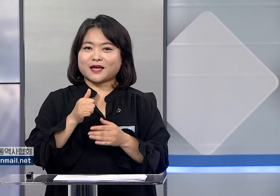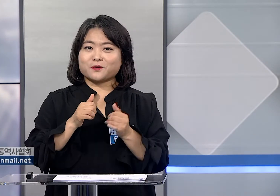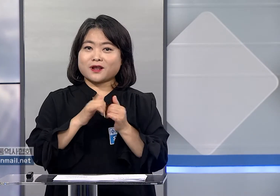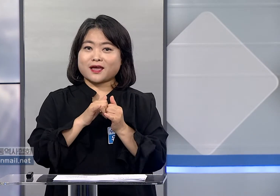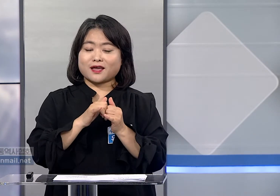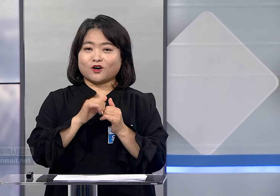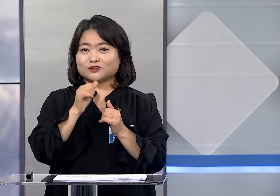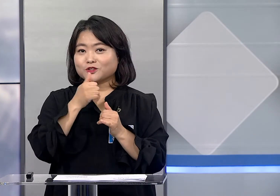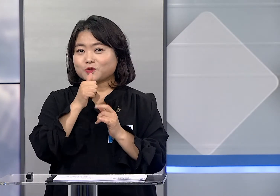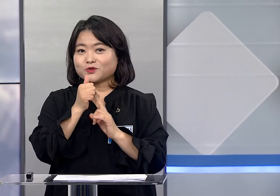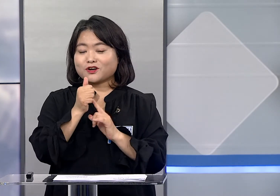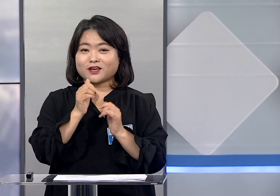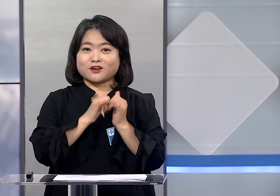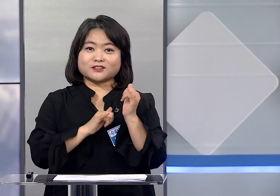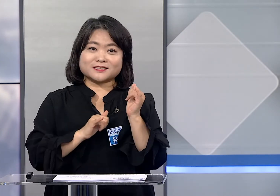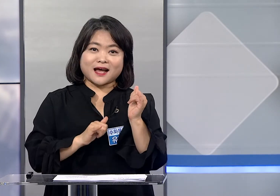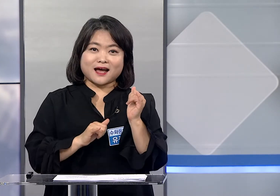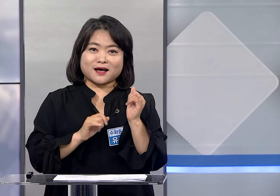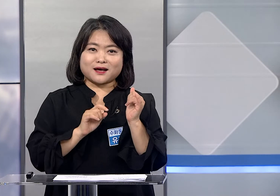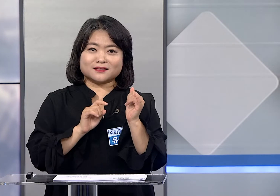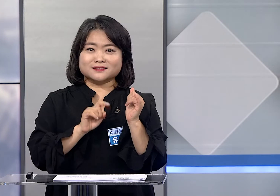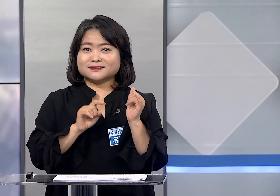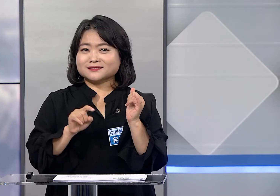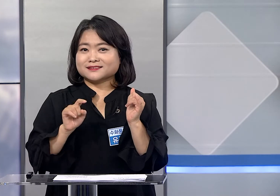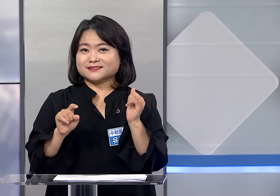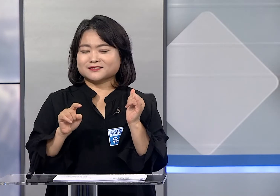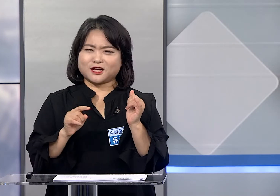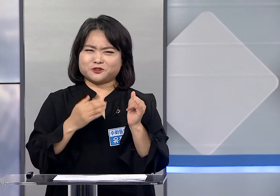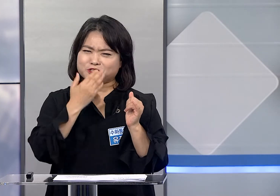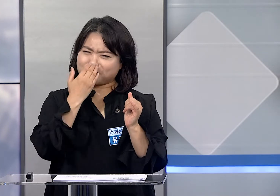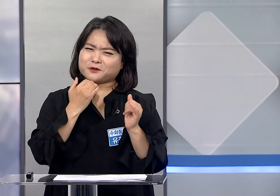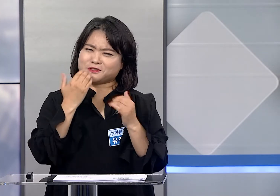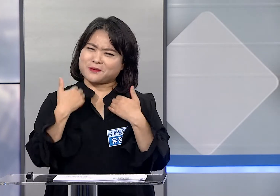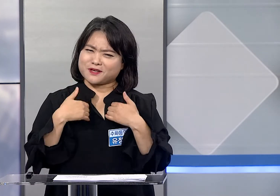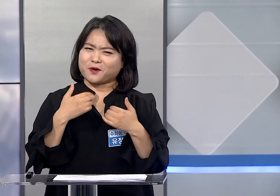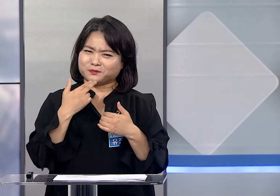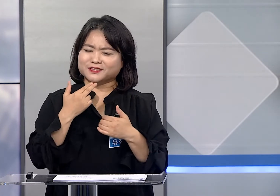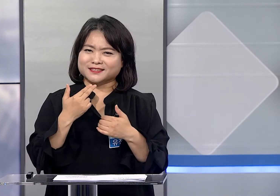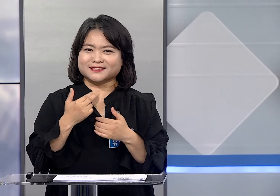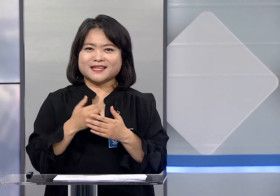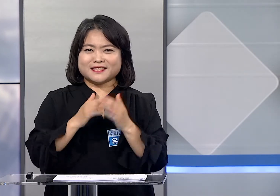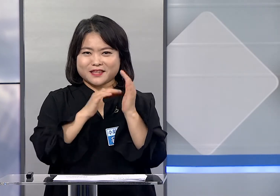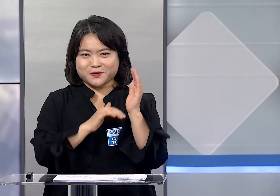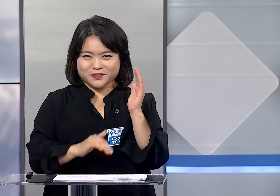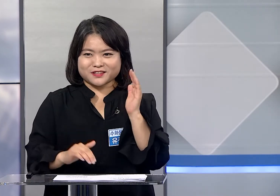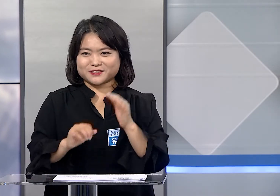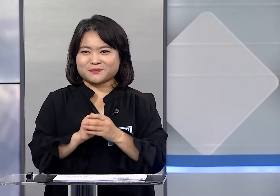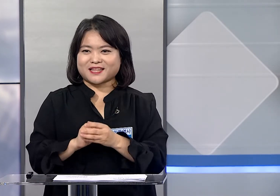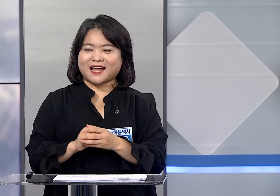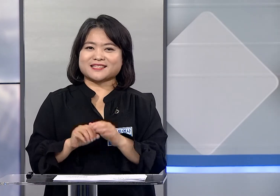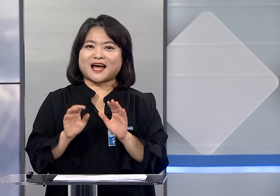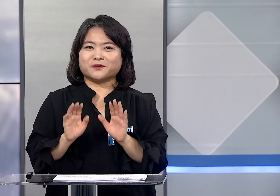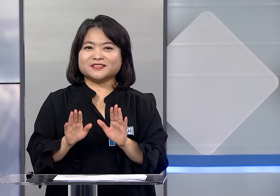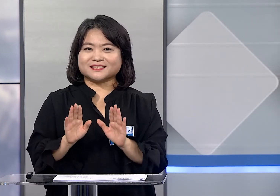개론의 어떤 통역의 역사 등등등 아주 지루하고 재미가 없는 내용이었습니다. 자, 오늘은